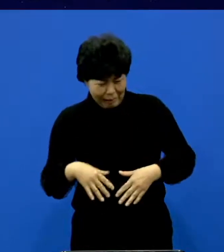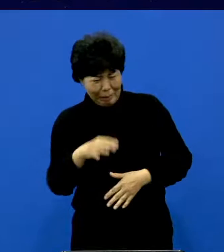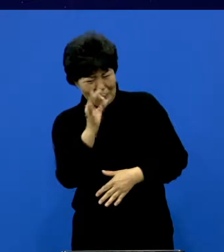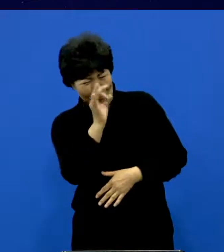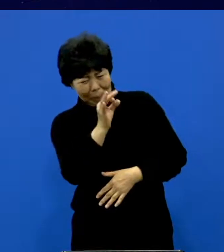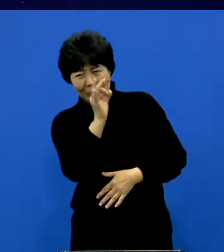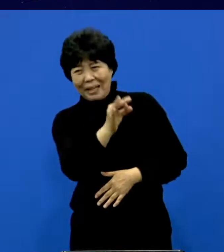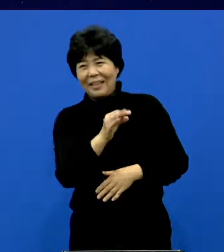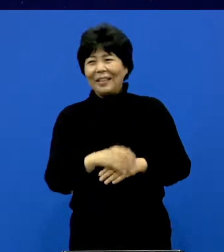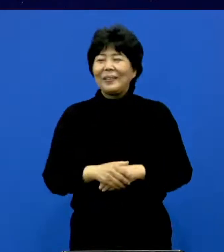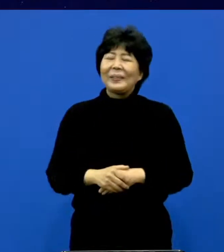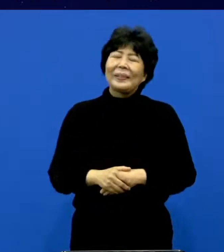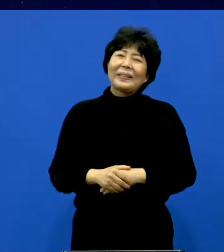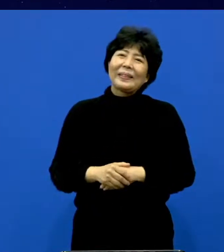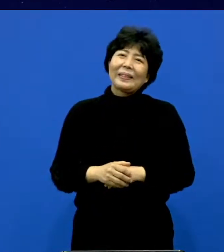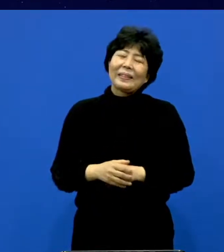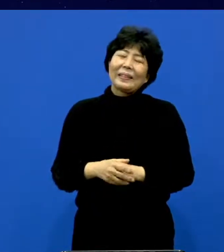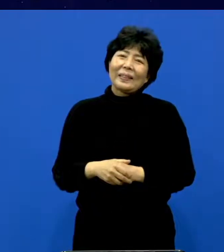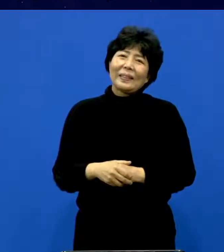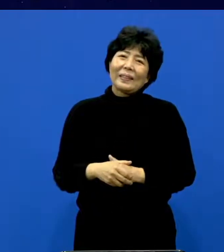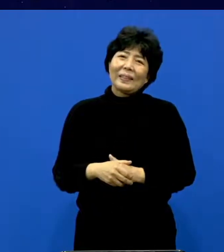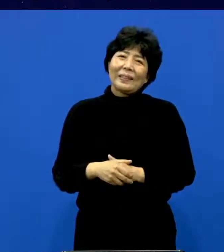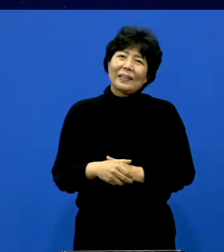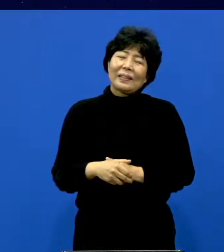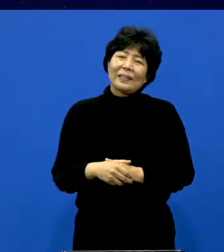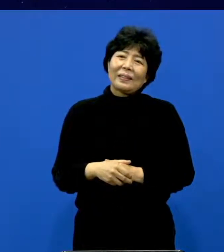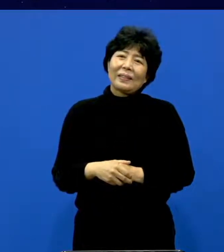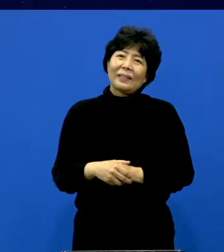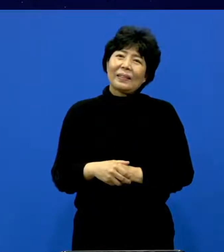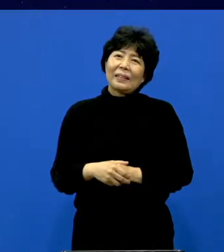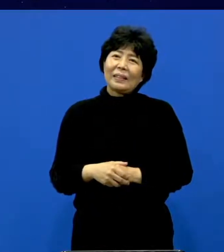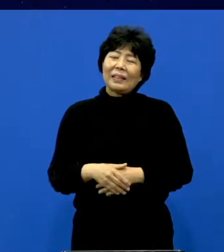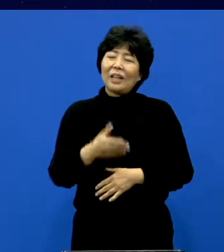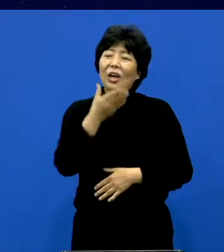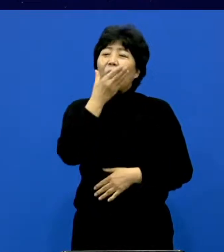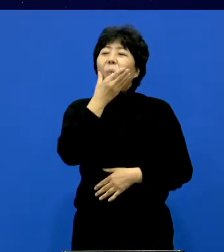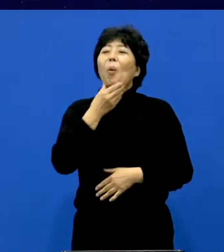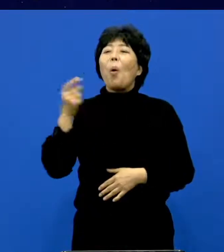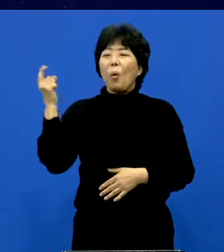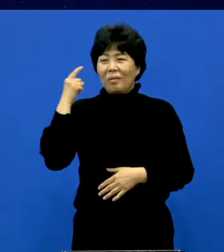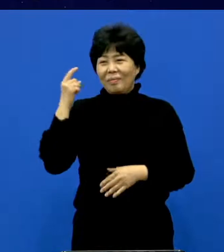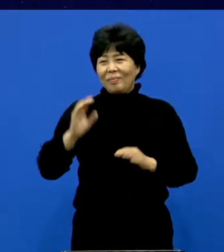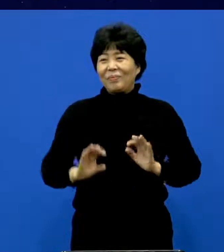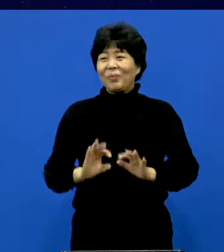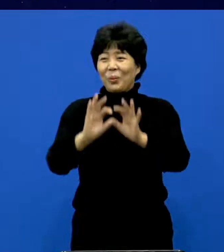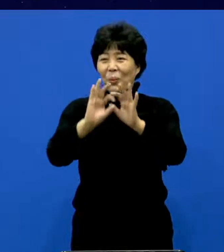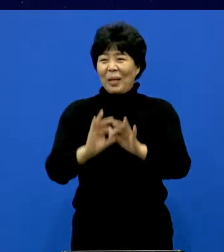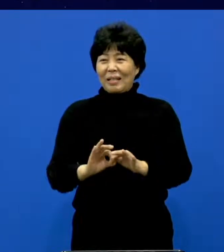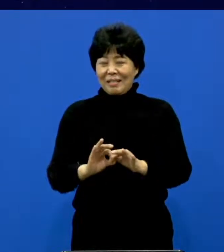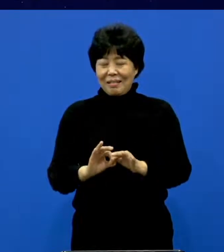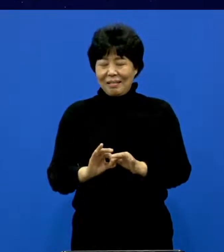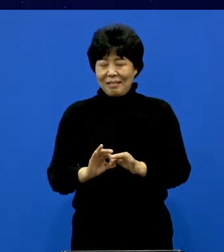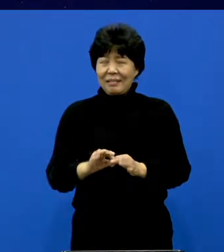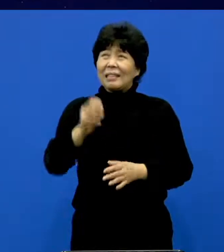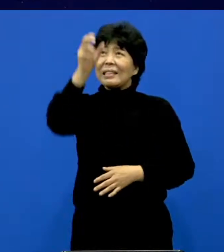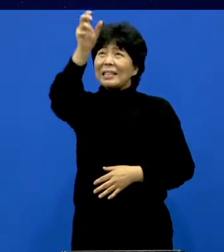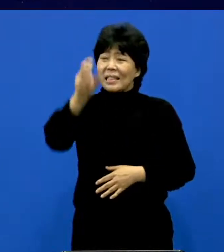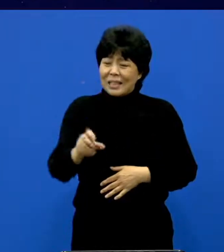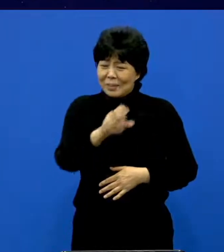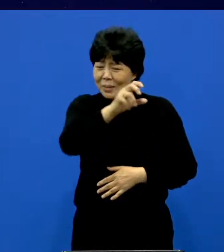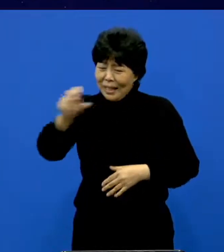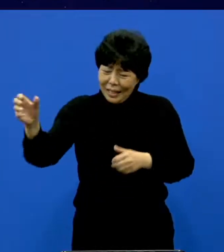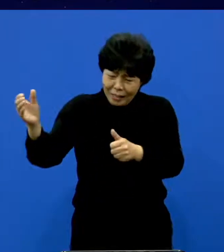힘은 우리에게서 나오지 않아요. 복음에서 나온다는 거죠. 십자가를 붙들어야 할 이유가 여기 있는